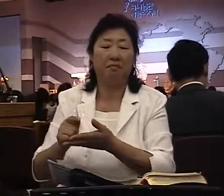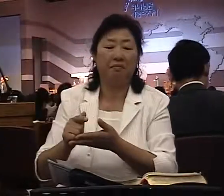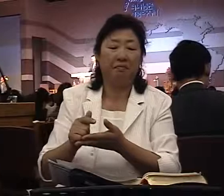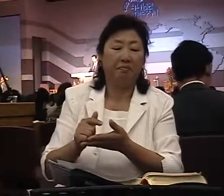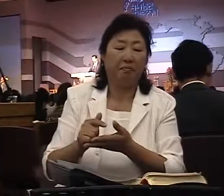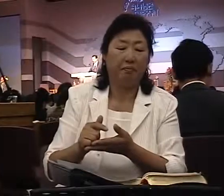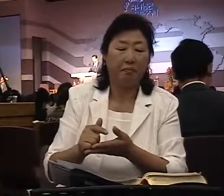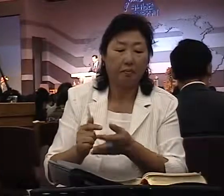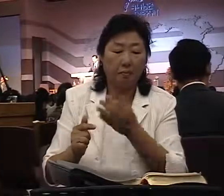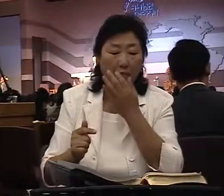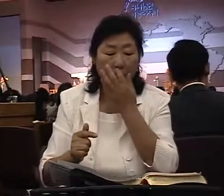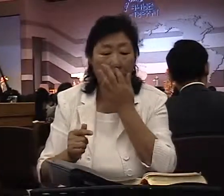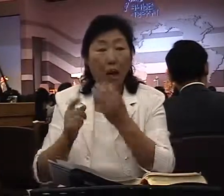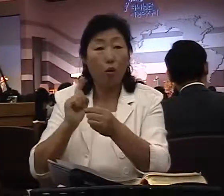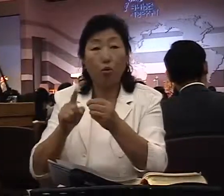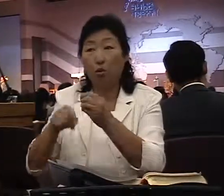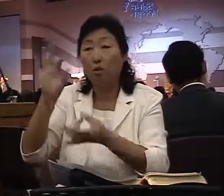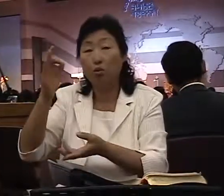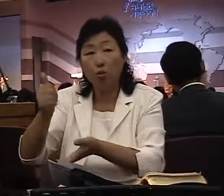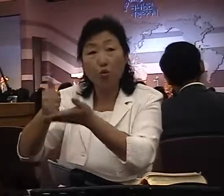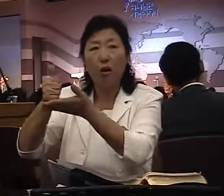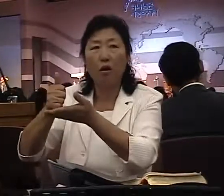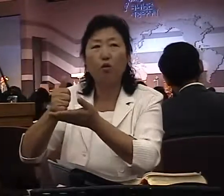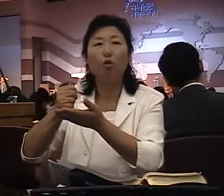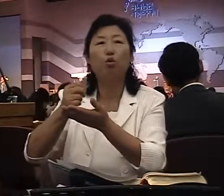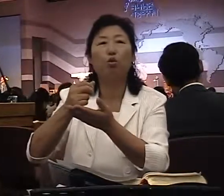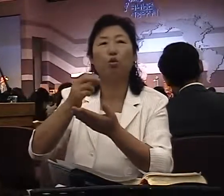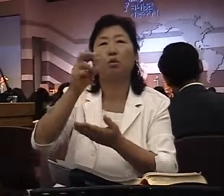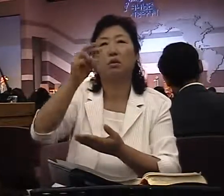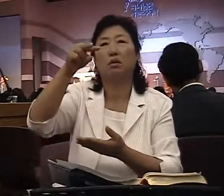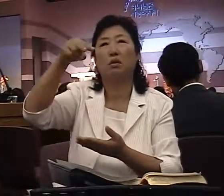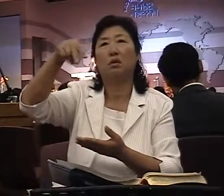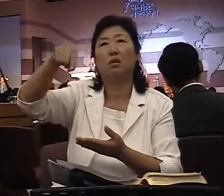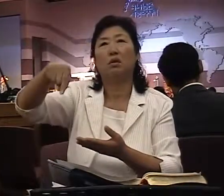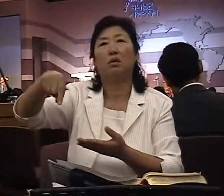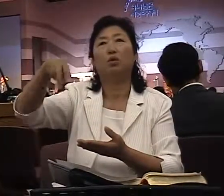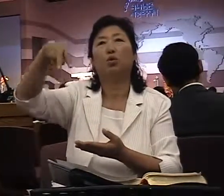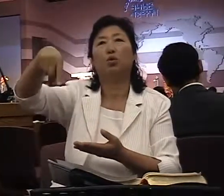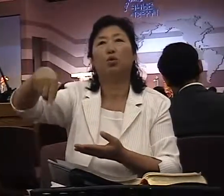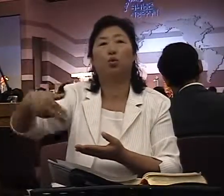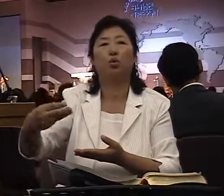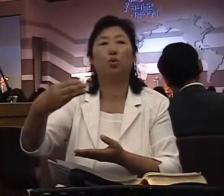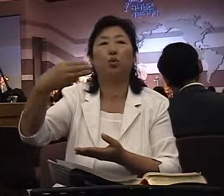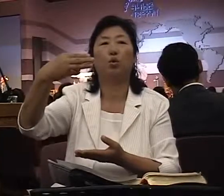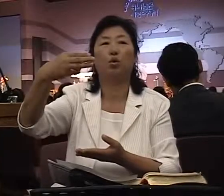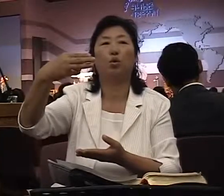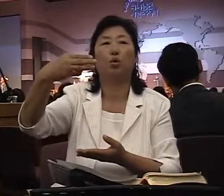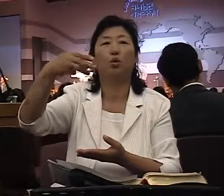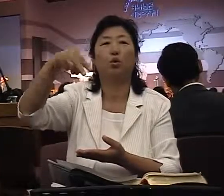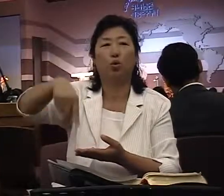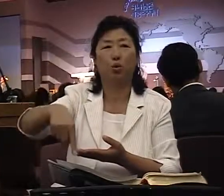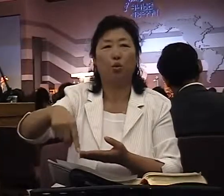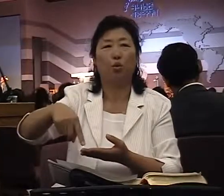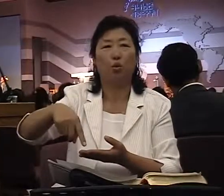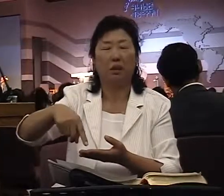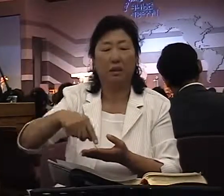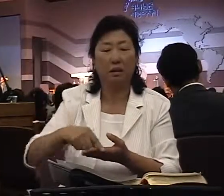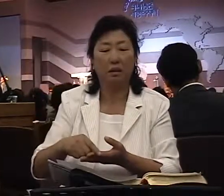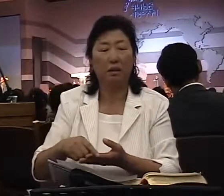witchcraft, 우상 숭배와 술수인데, 여러분 이 갈라디아 교인들에게 주시는 말씀인데, 뭐 믿는 사람들이 우상